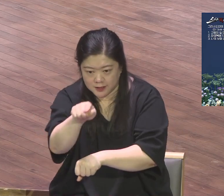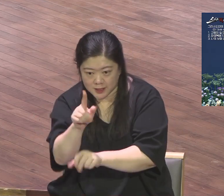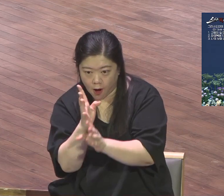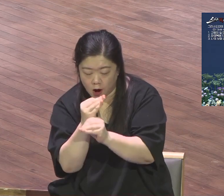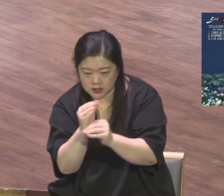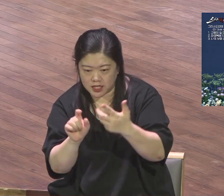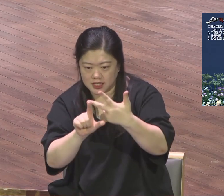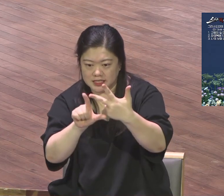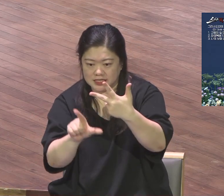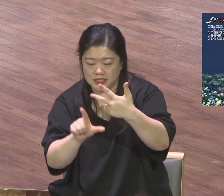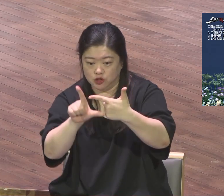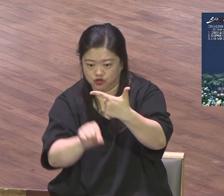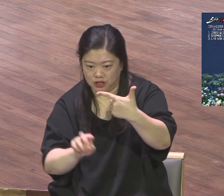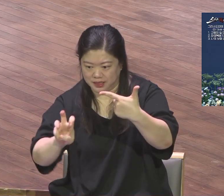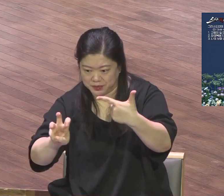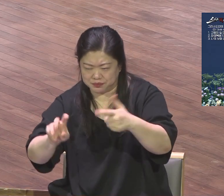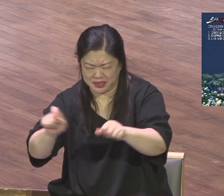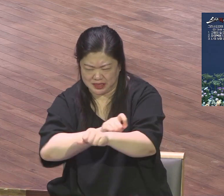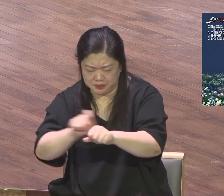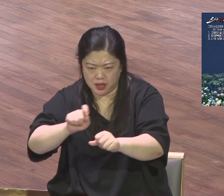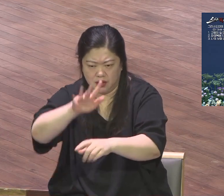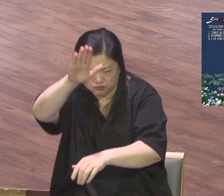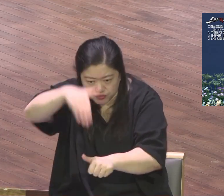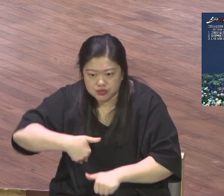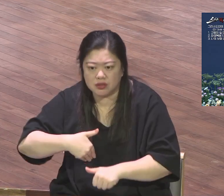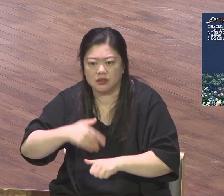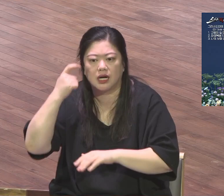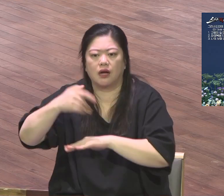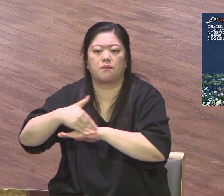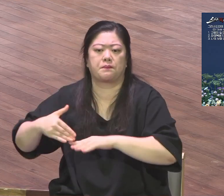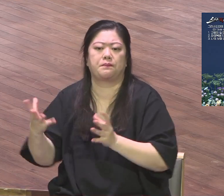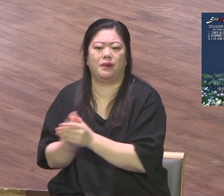된 거예요. 그렇게 믿어야 돼요. 그렇게 믿어야 돼요.